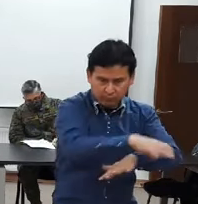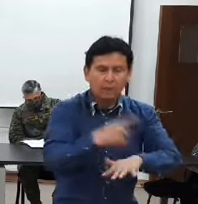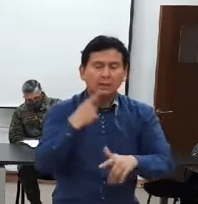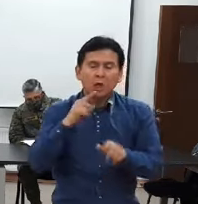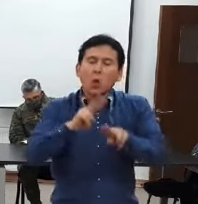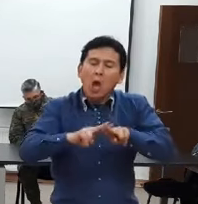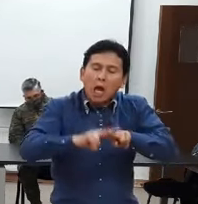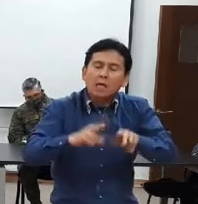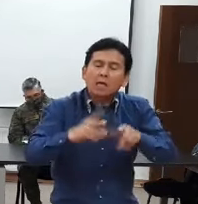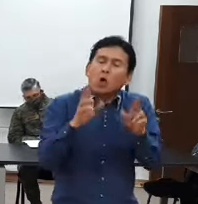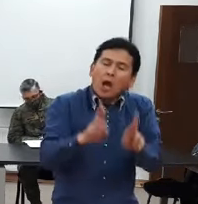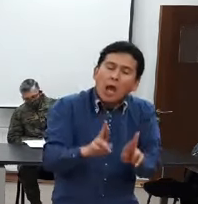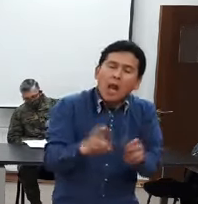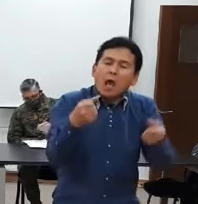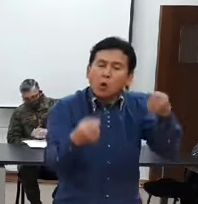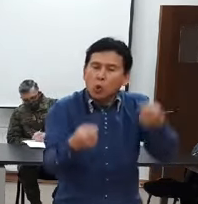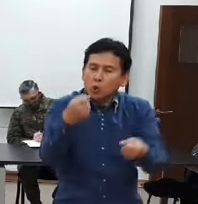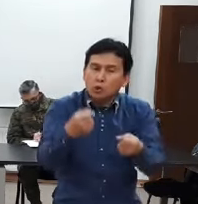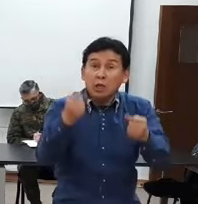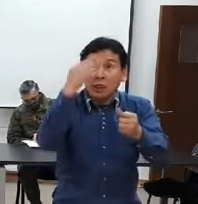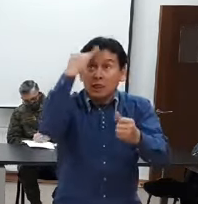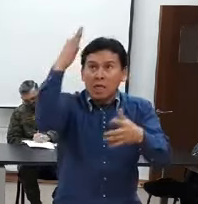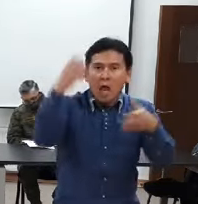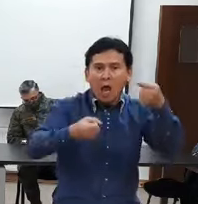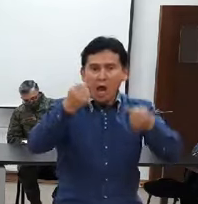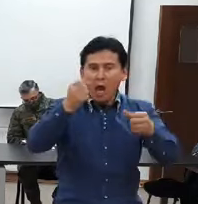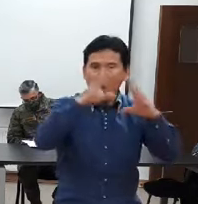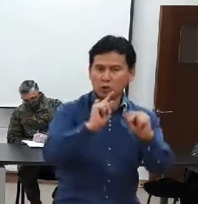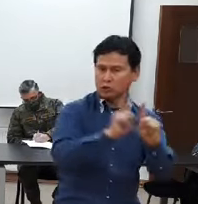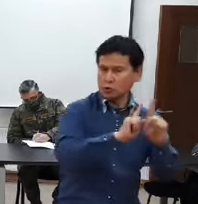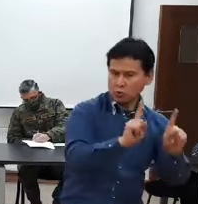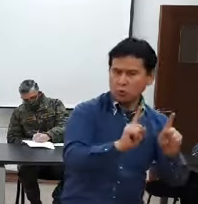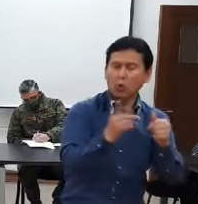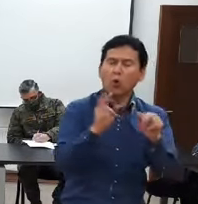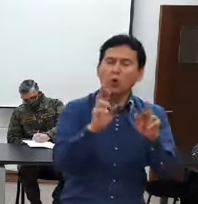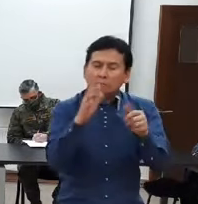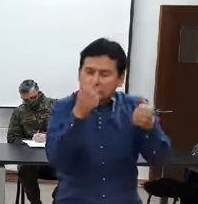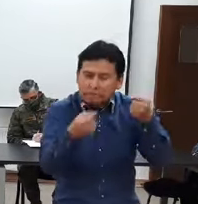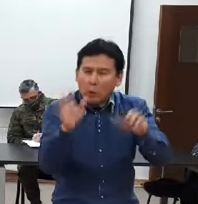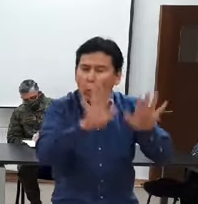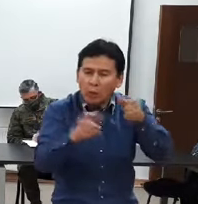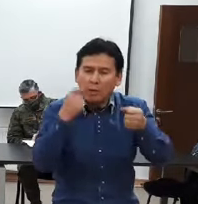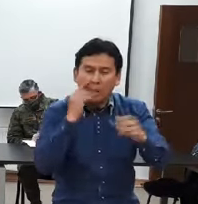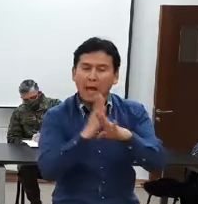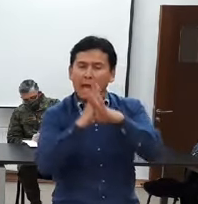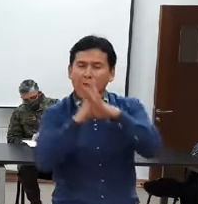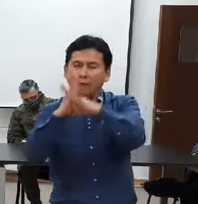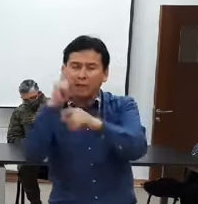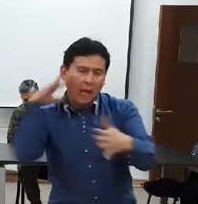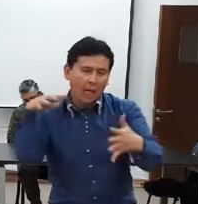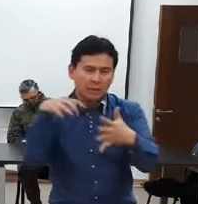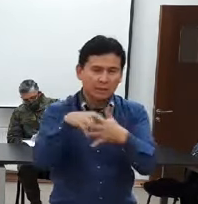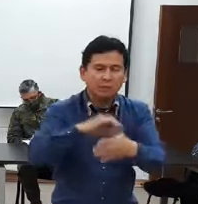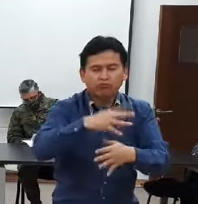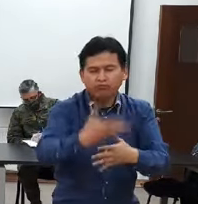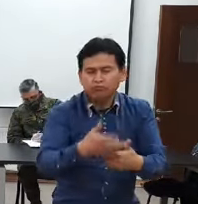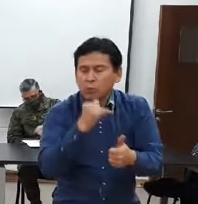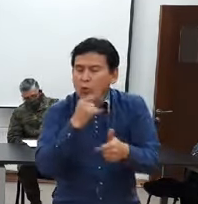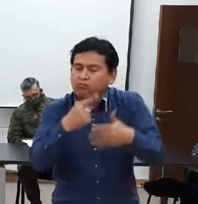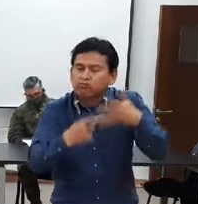que lo hagan ojalá, conduciendo con horas de luz vía y siempre con precaución para poder evitar cualquier desgracia.